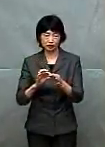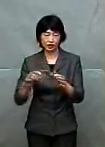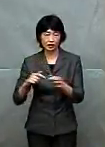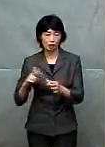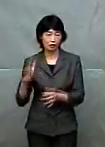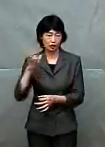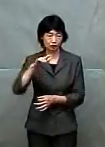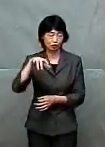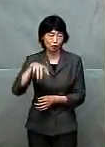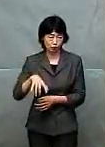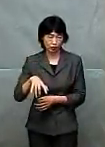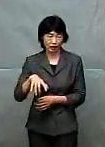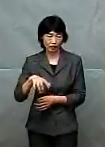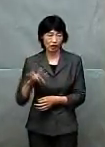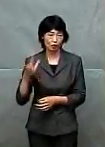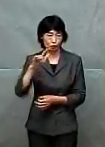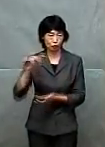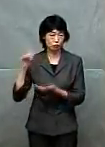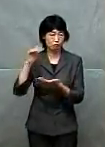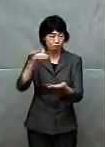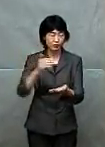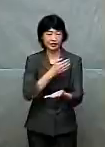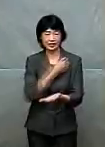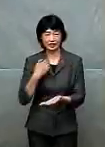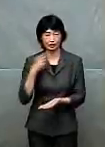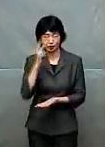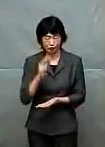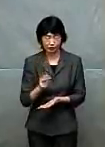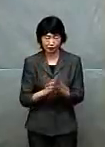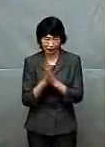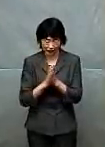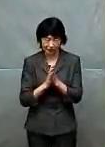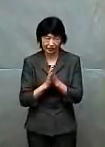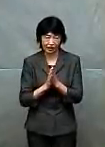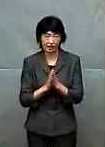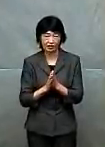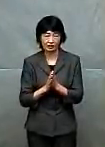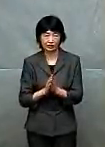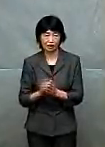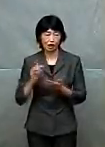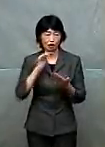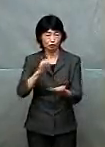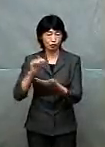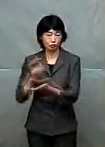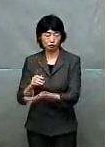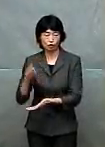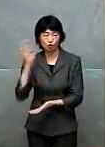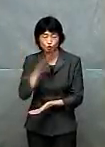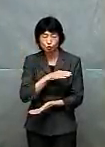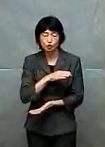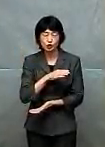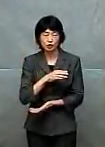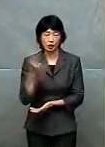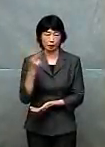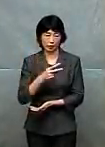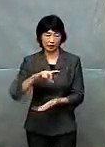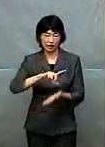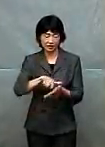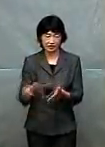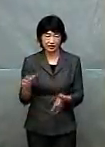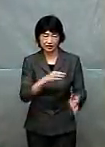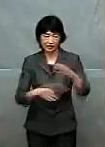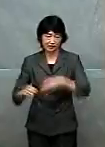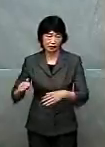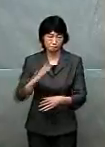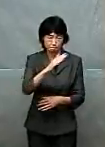において航空貨物を取り扱っていただき、物の流れの活発化、ひいては地域経済の活性